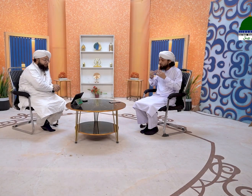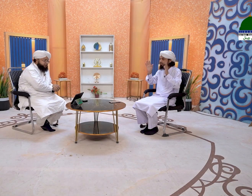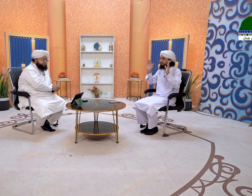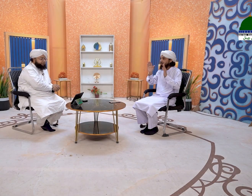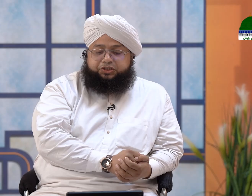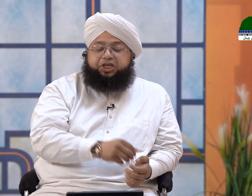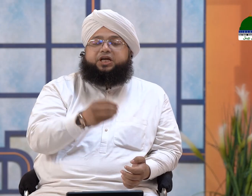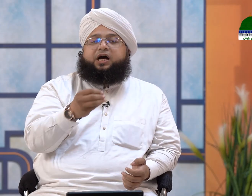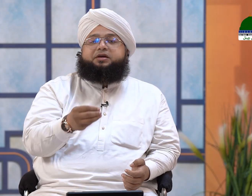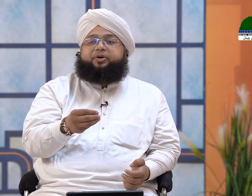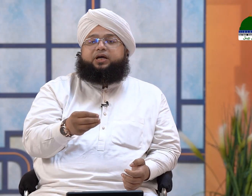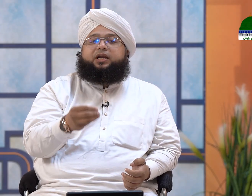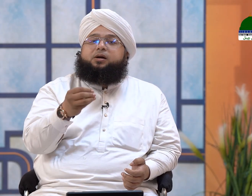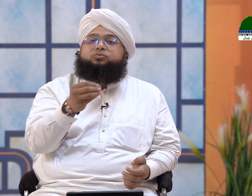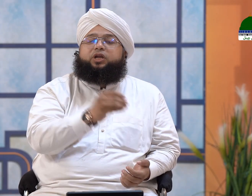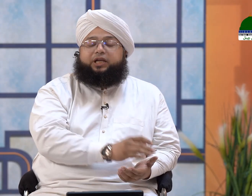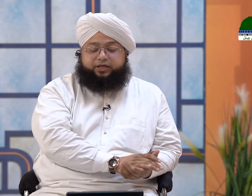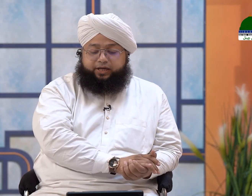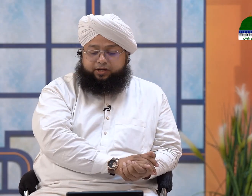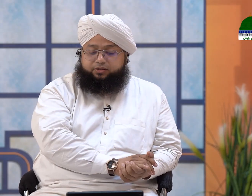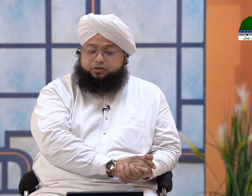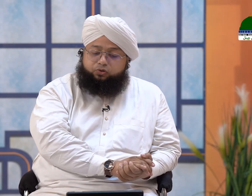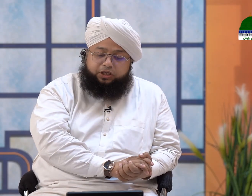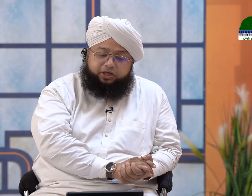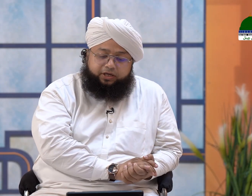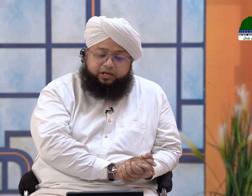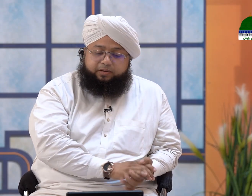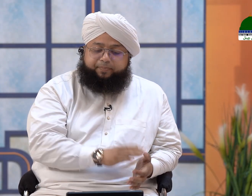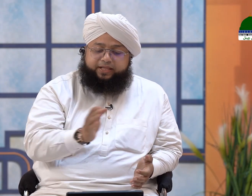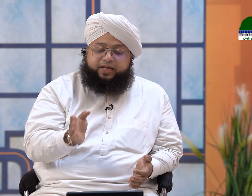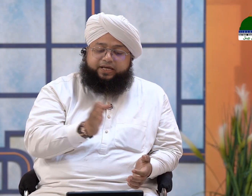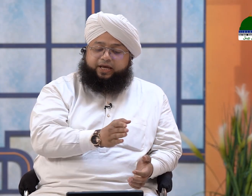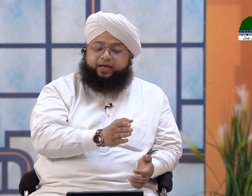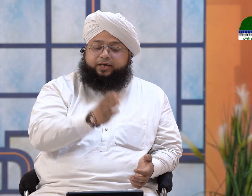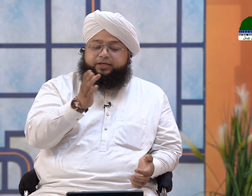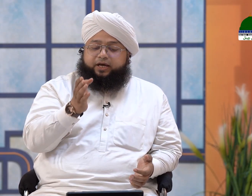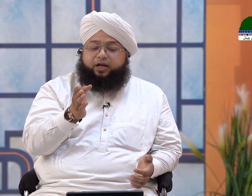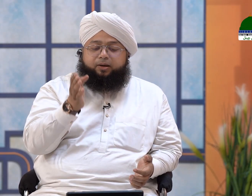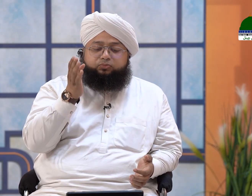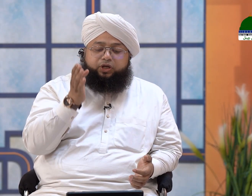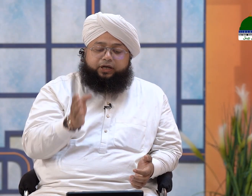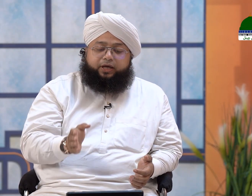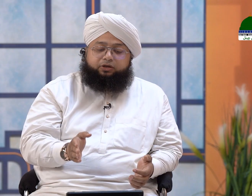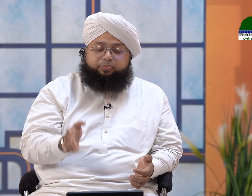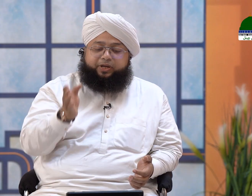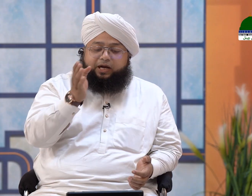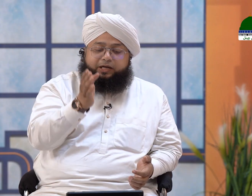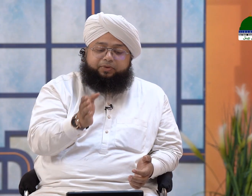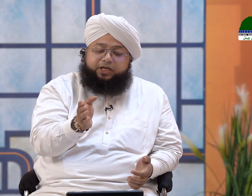ہے۔ چھینک آنے پر الحمدللہ کہنا سنت ہے۔ بہتر یہ ہے کہ الحمدللہ رب العالمین